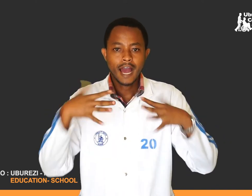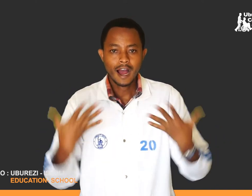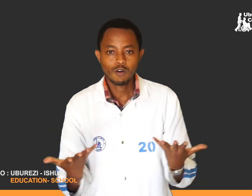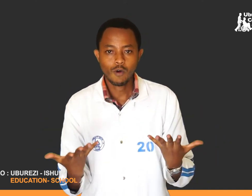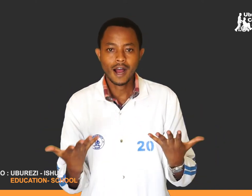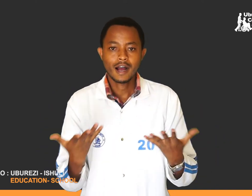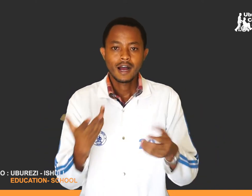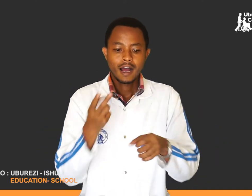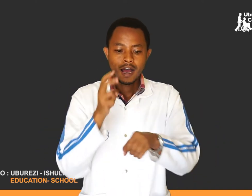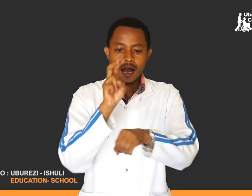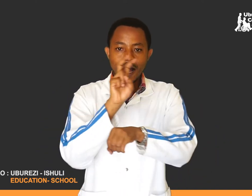cyangwa